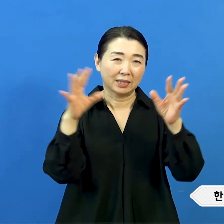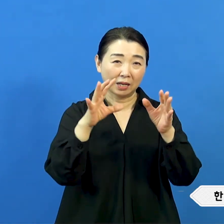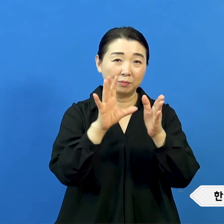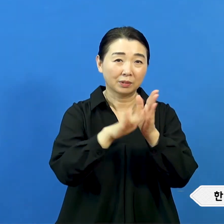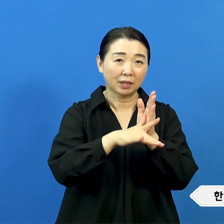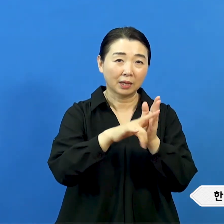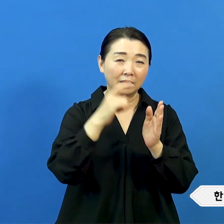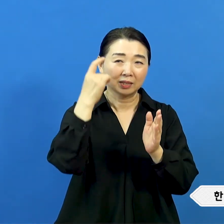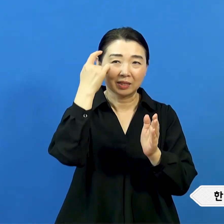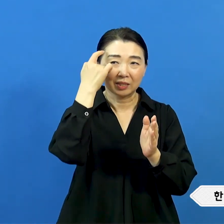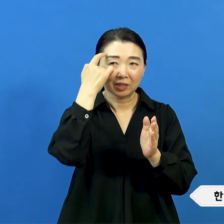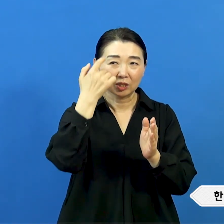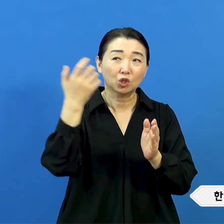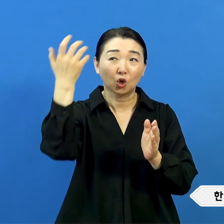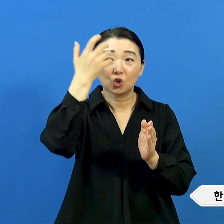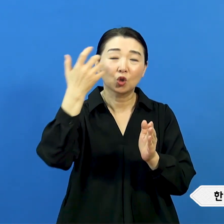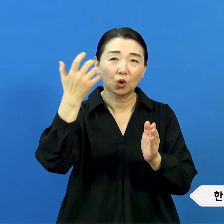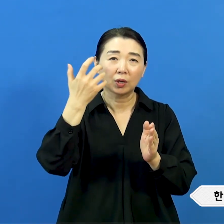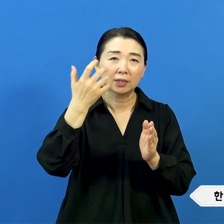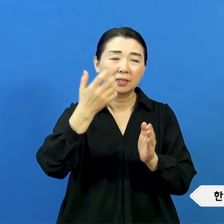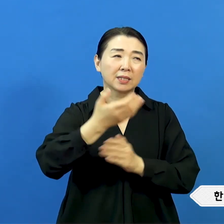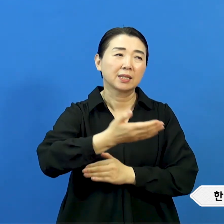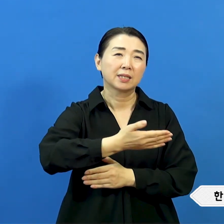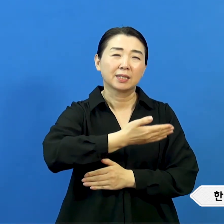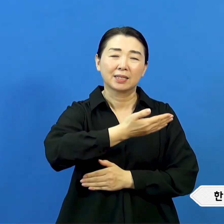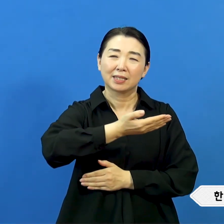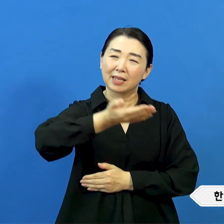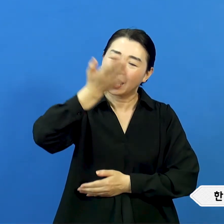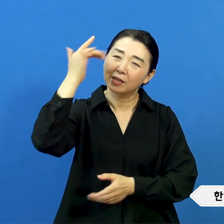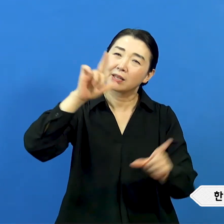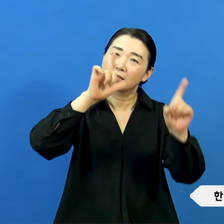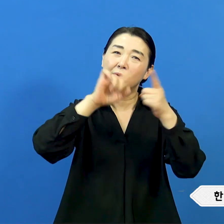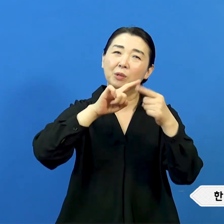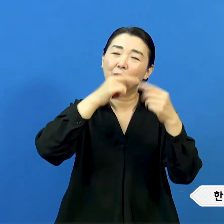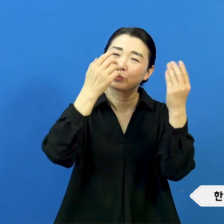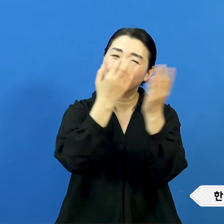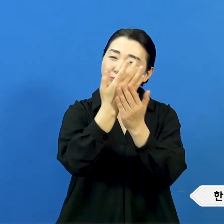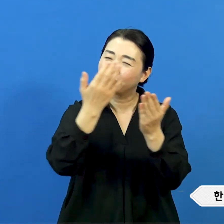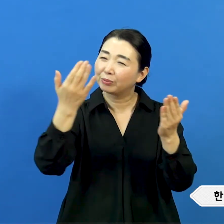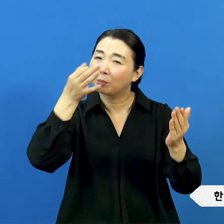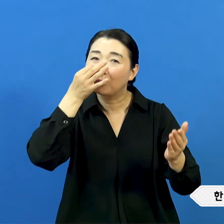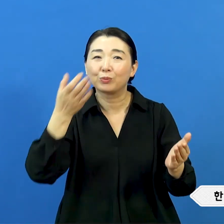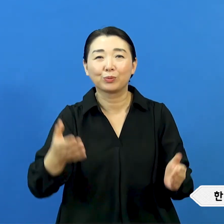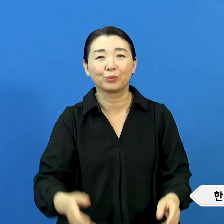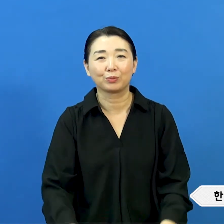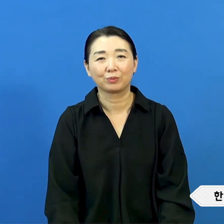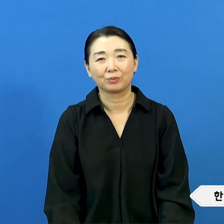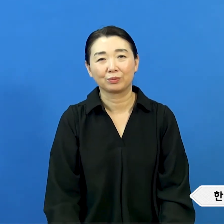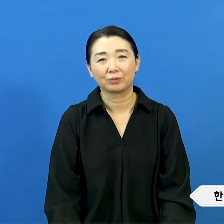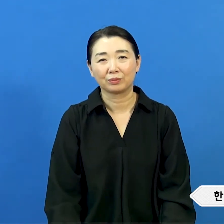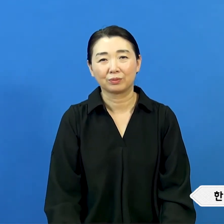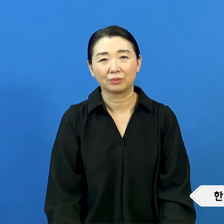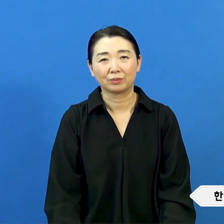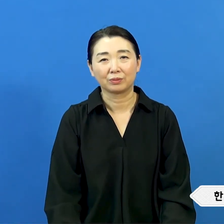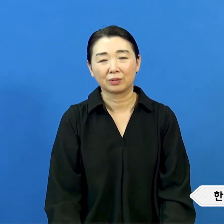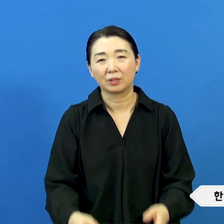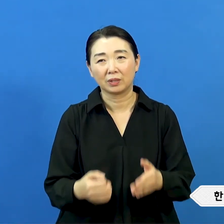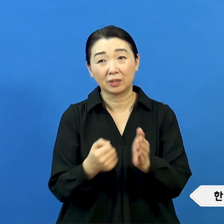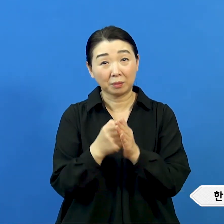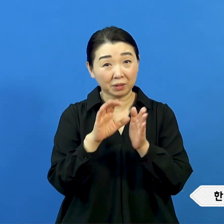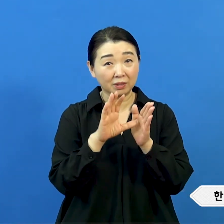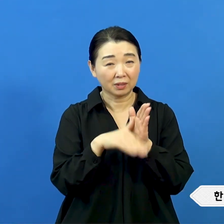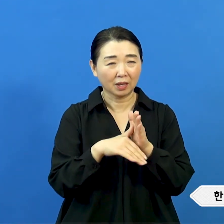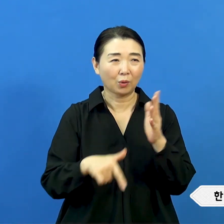성령께서 지나간 그 죄악된 삶을 눈앞에 쫙 펼쳐주십니다. 그래서 그